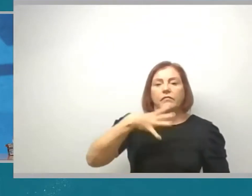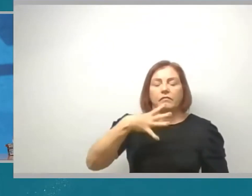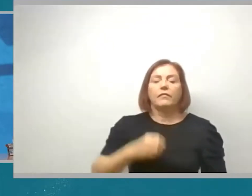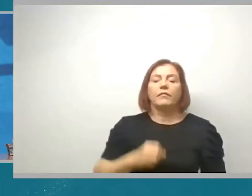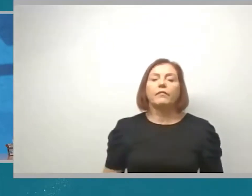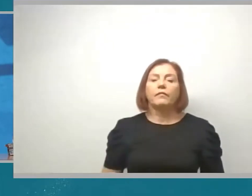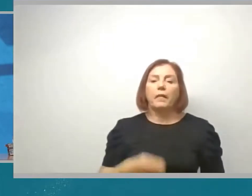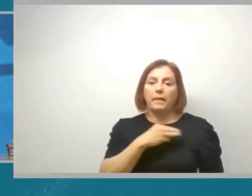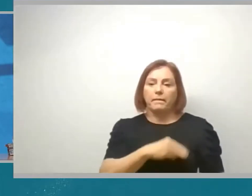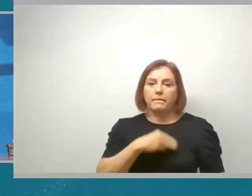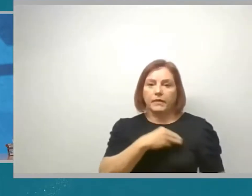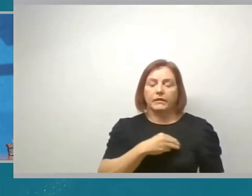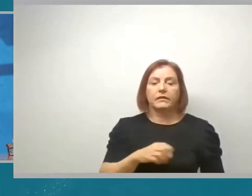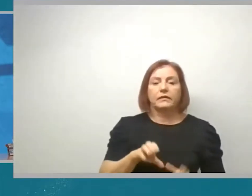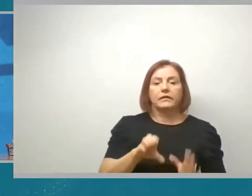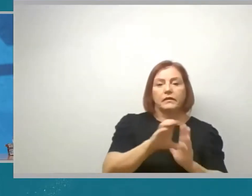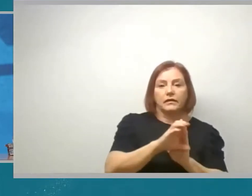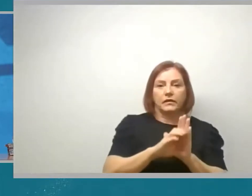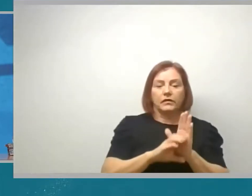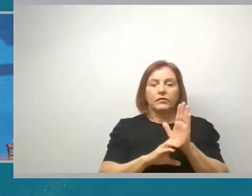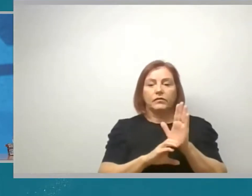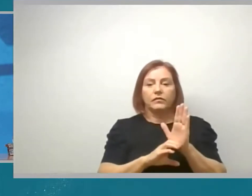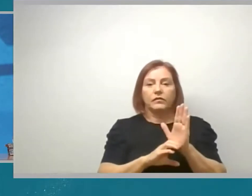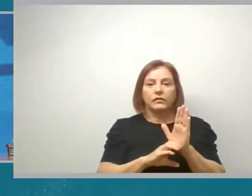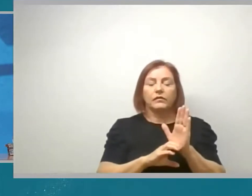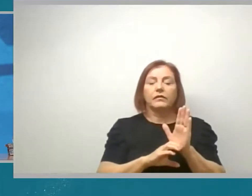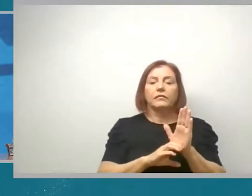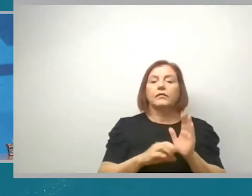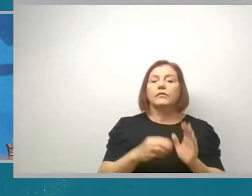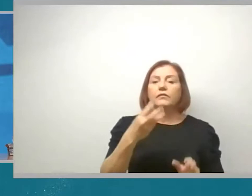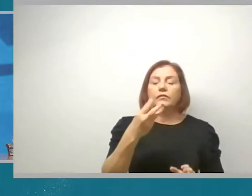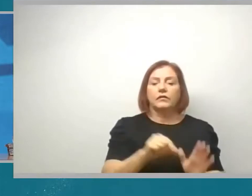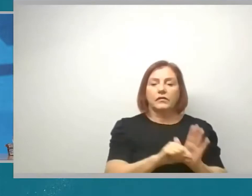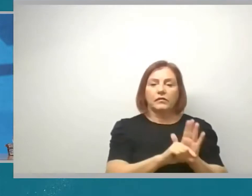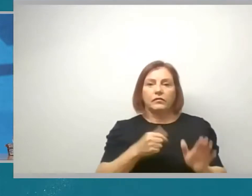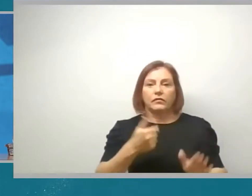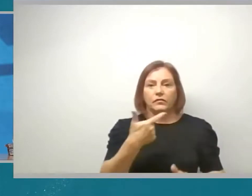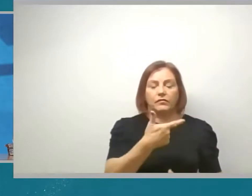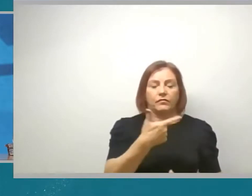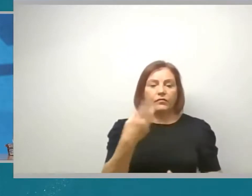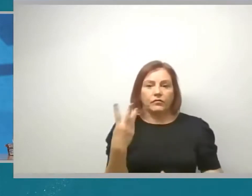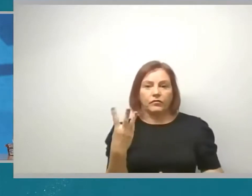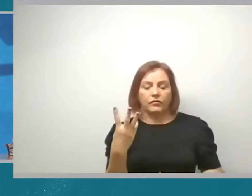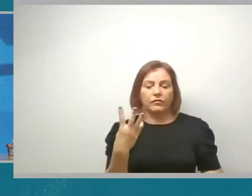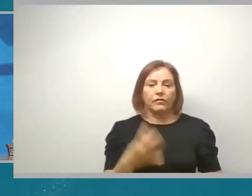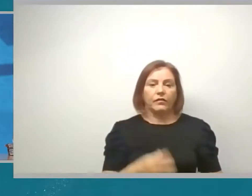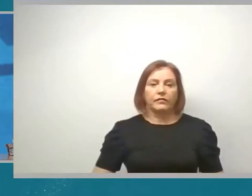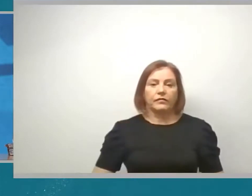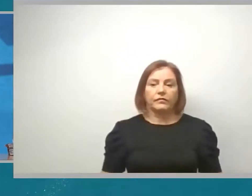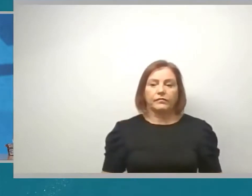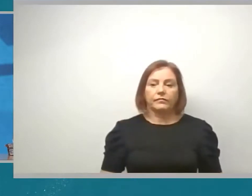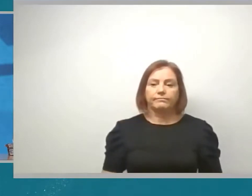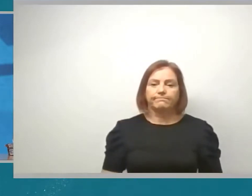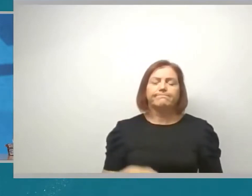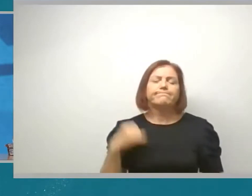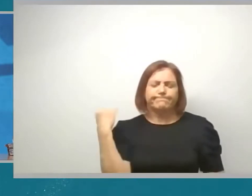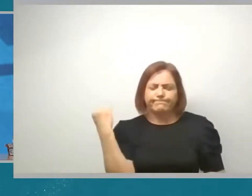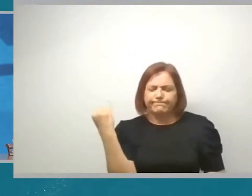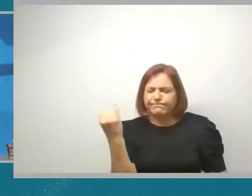Isso, versículo sabemos de cor e salteado, mas é muito importante, tem uma importância